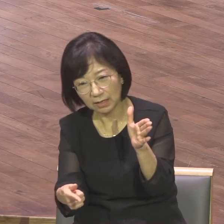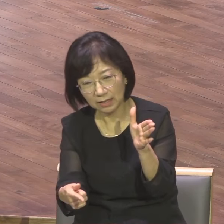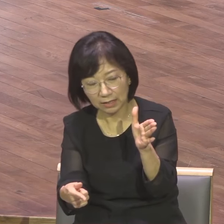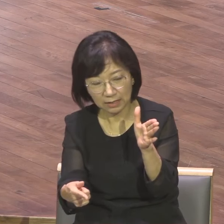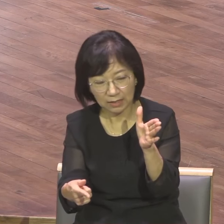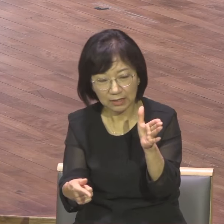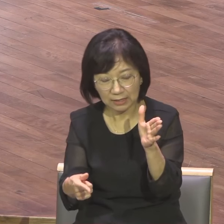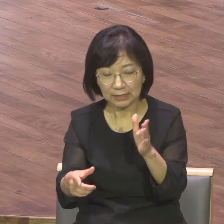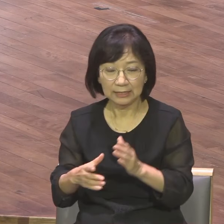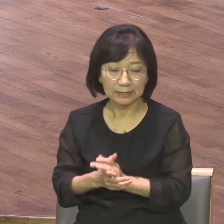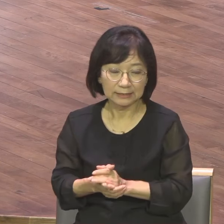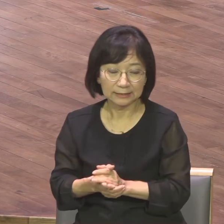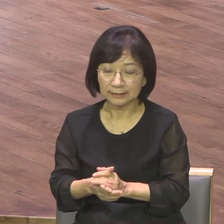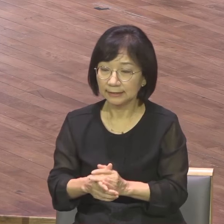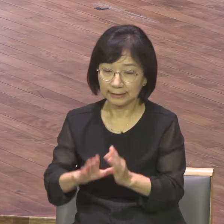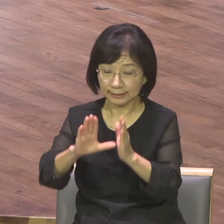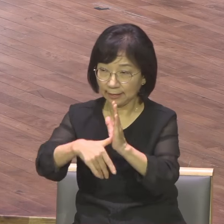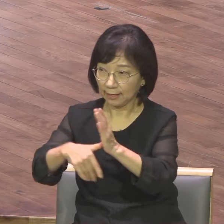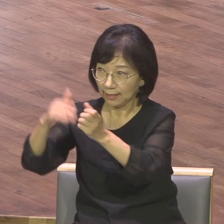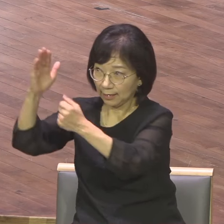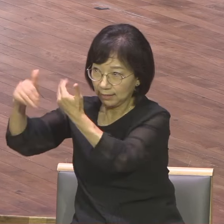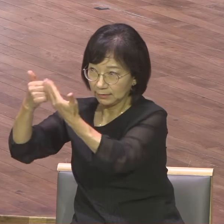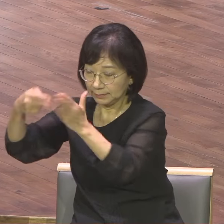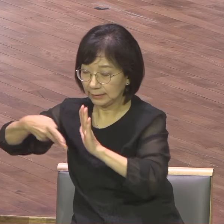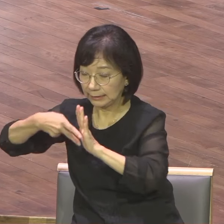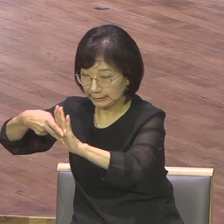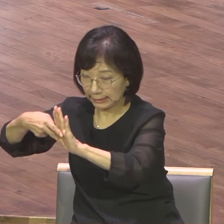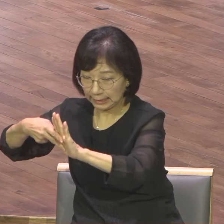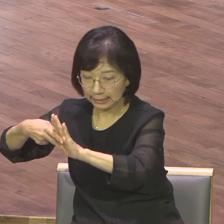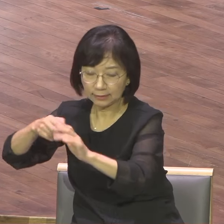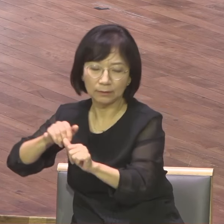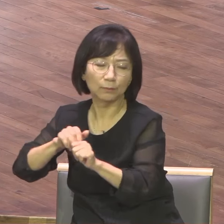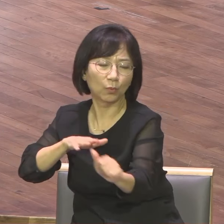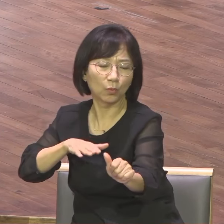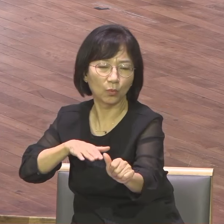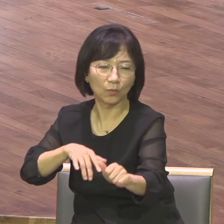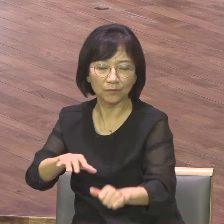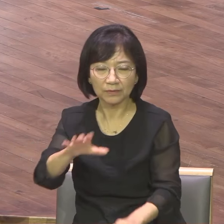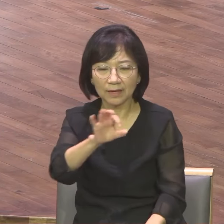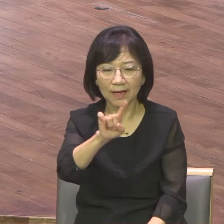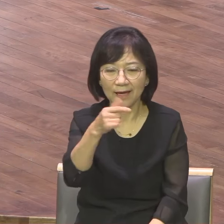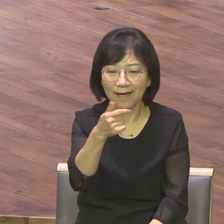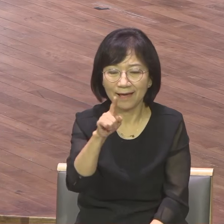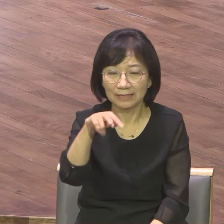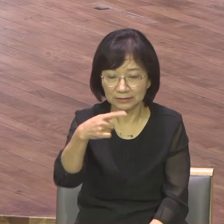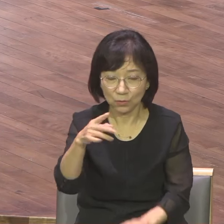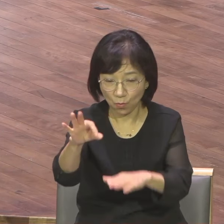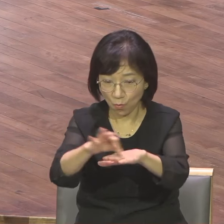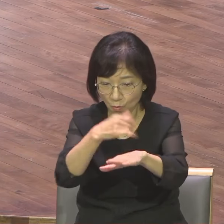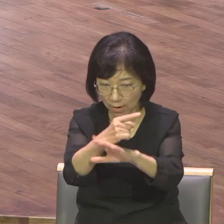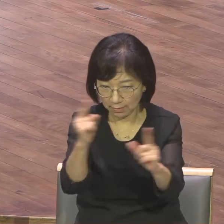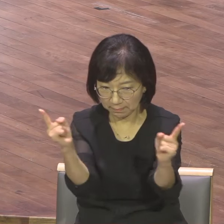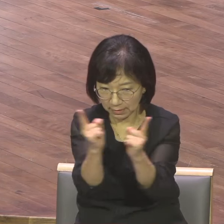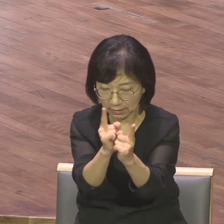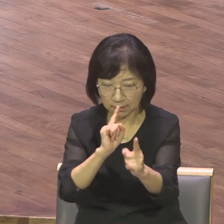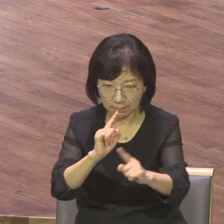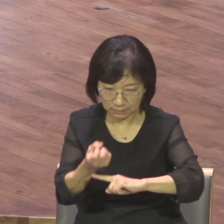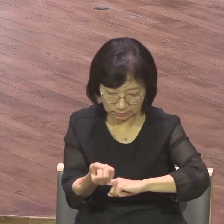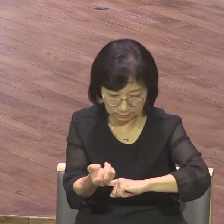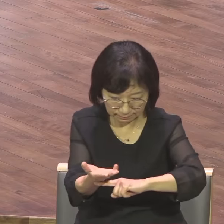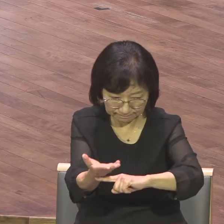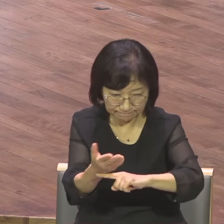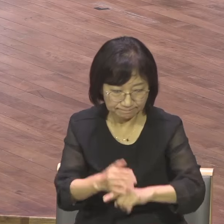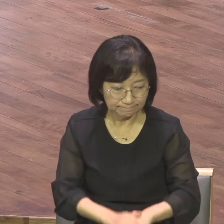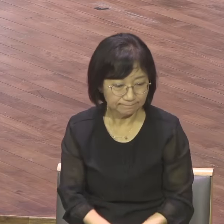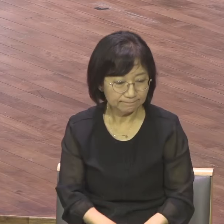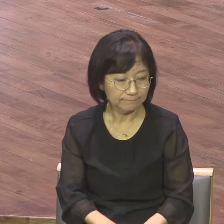자, 이때 하나님께서 이사야 선지자를 보내가지고 아하스 왕에게 메시지를 전합니다. 3절을 봅니다.